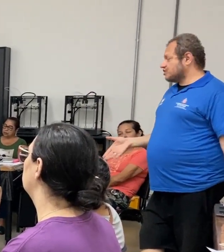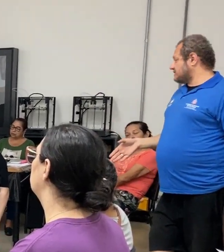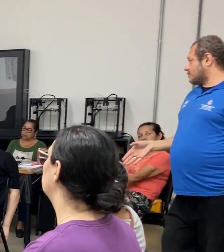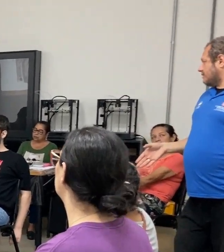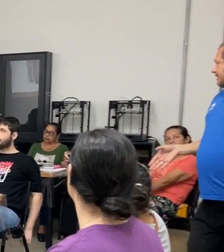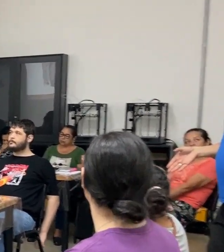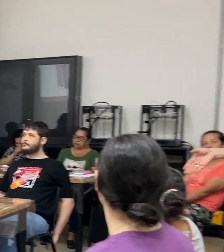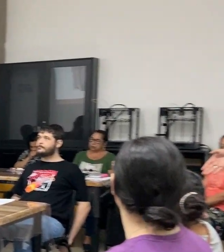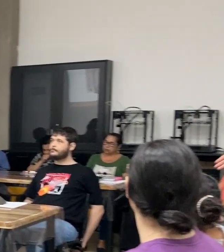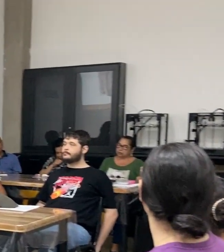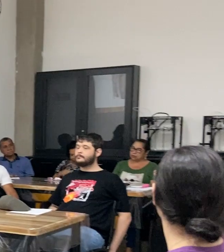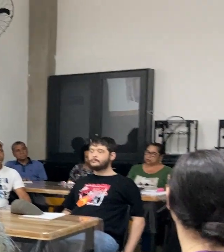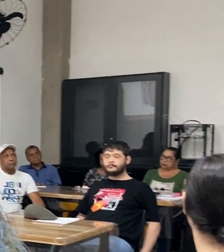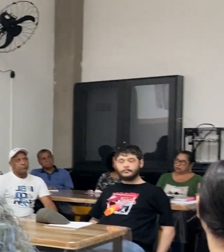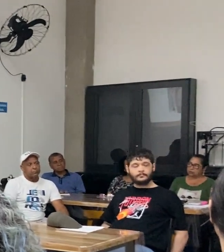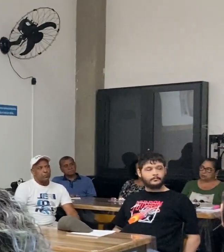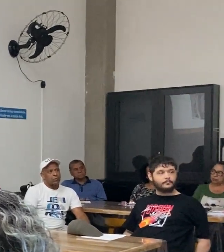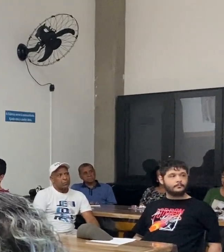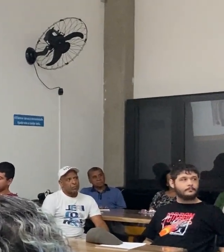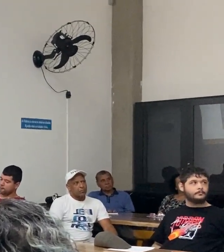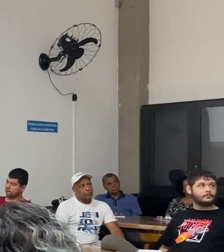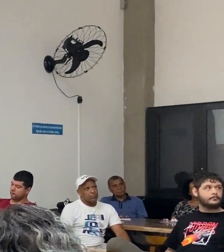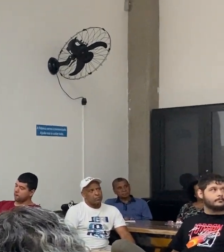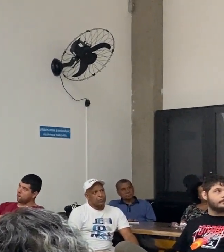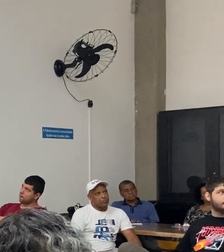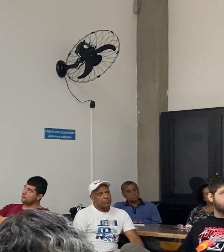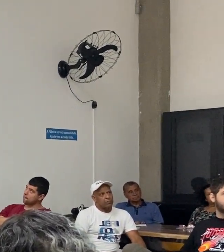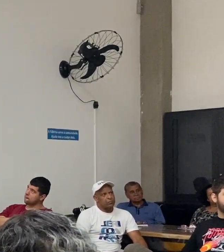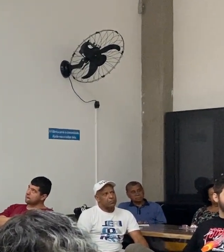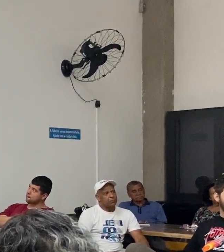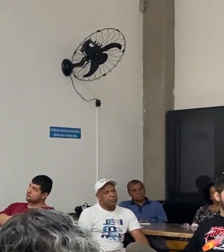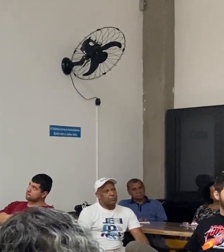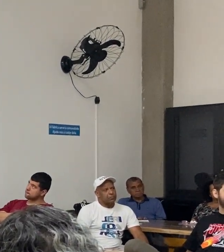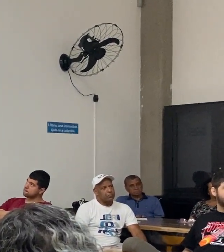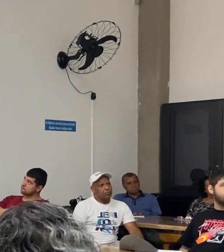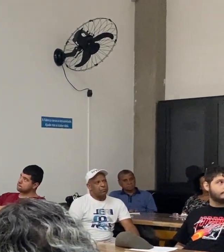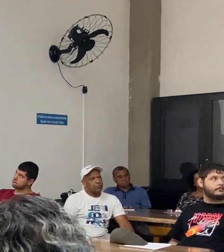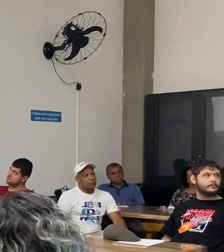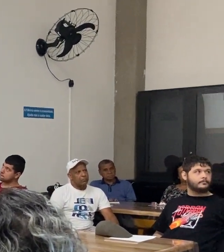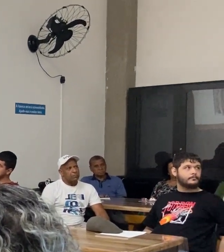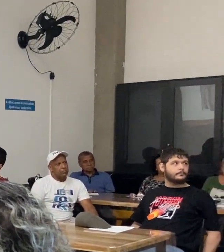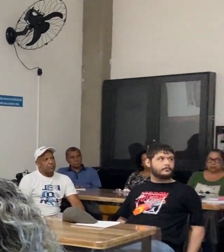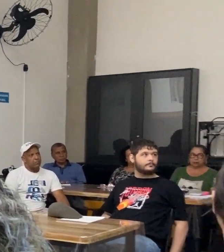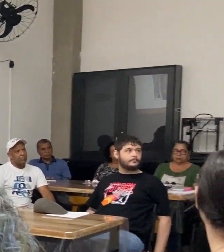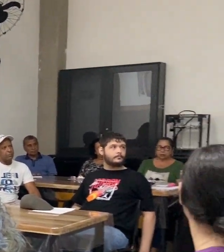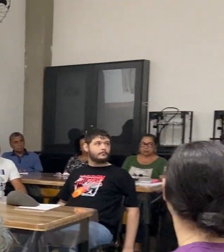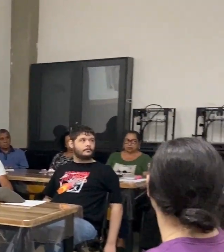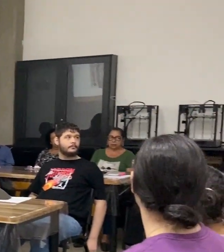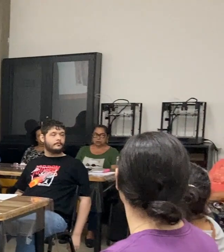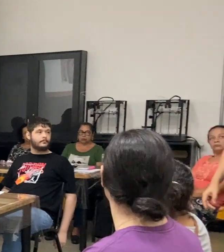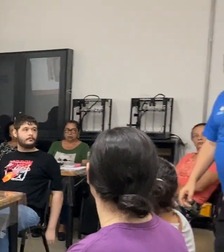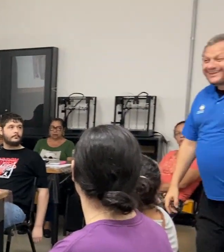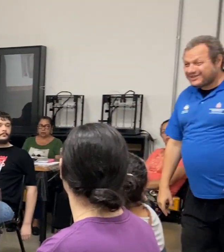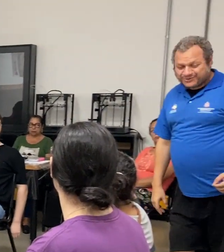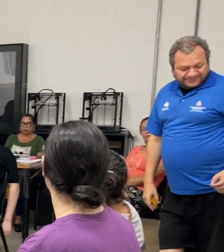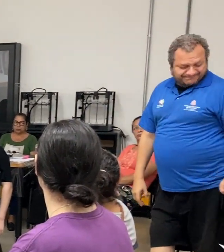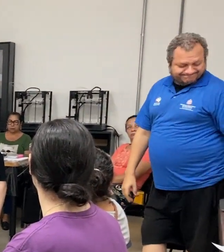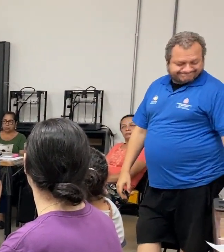desse congresso, né, de 1880, foi aí instituído que a língua de sinais seria o quê? Proibida no mundo inteiro.